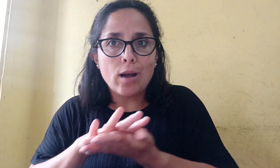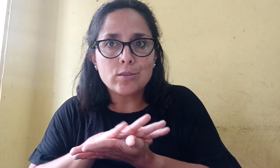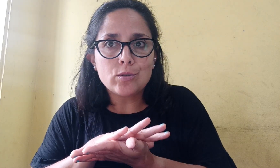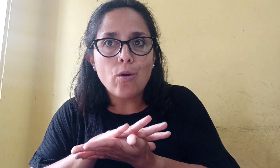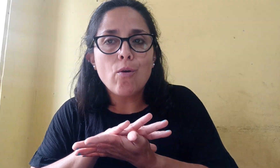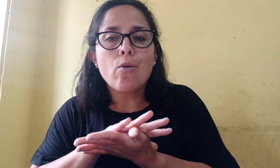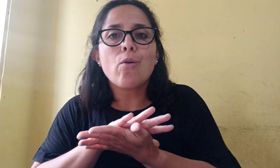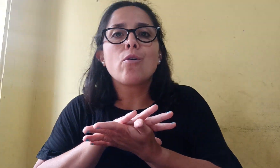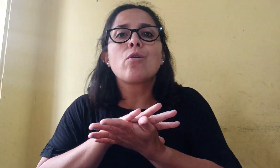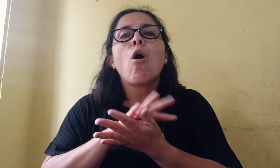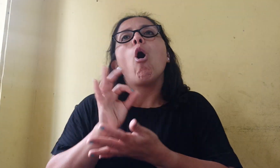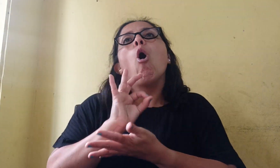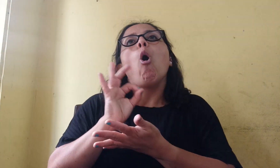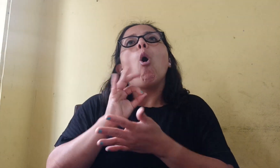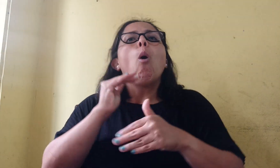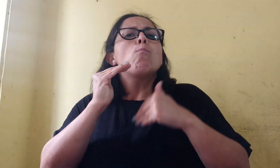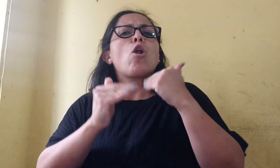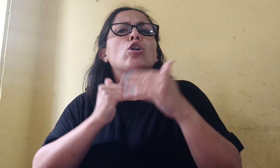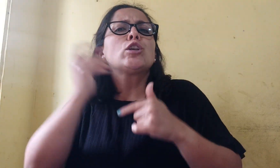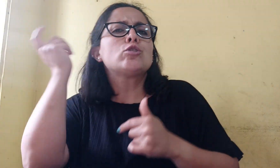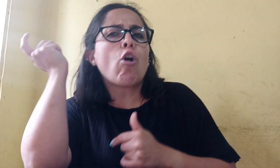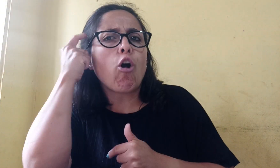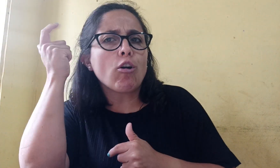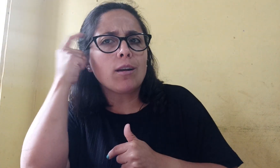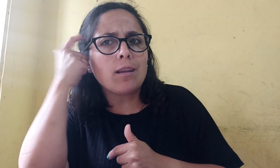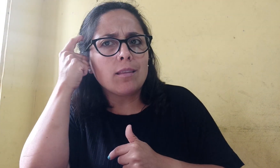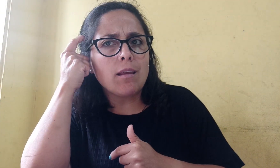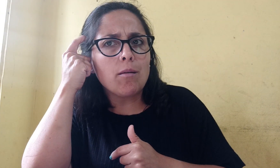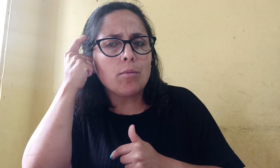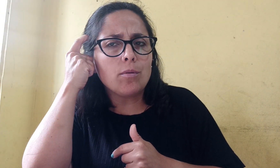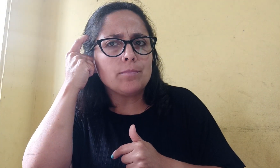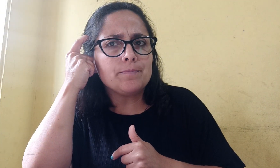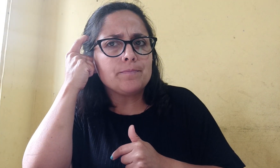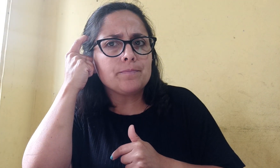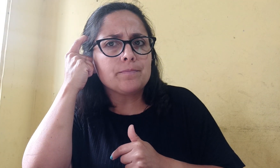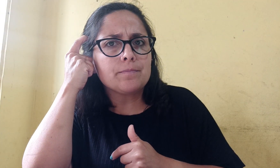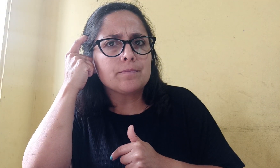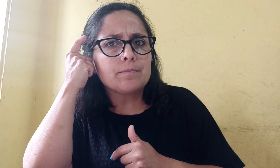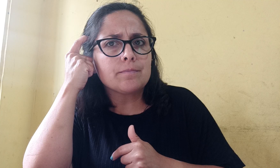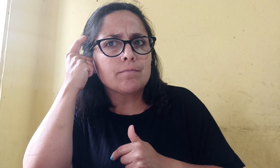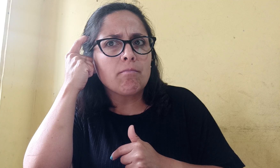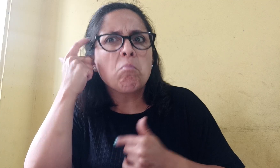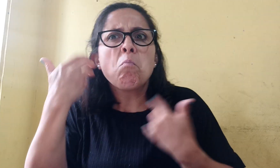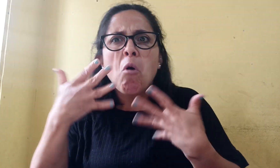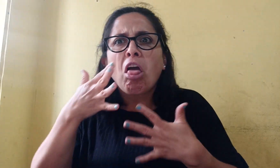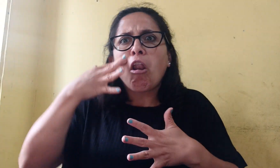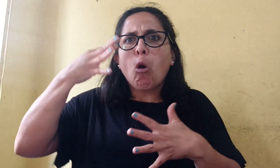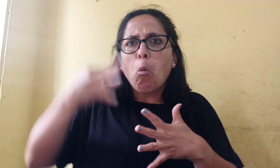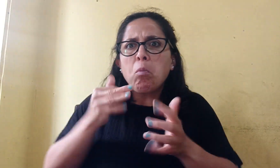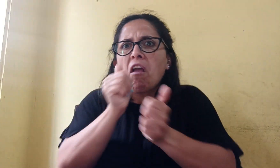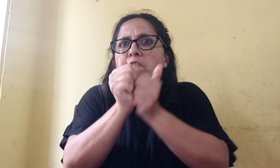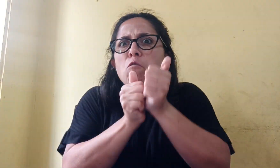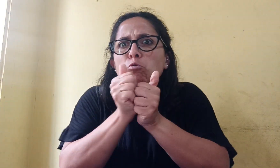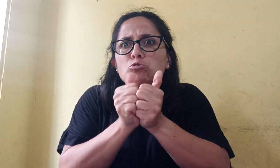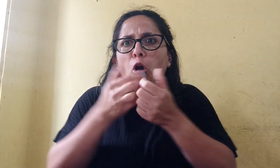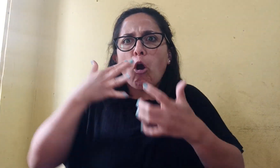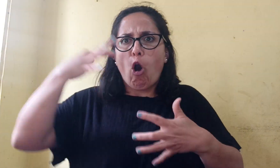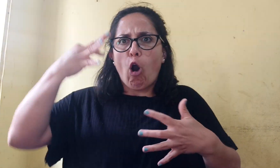hacer algún proceso cognitivo, ¿sí? Para llevar a cabo todas estas funciones de control,